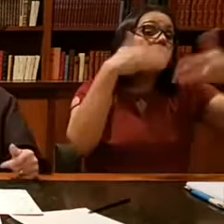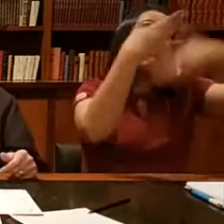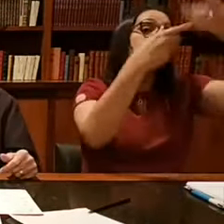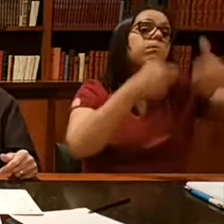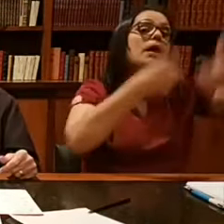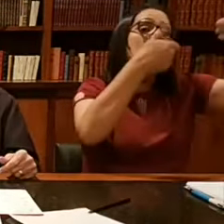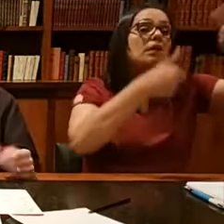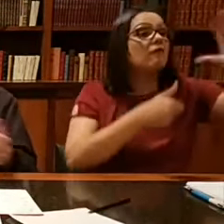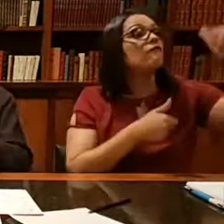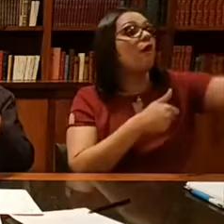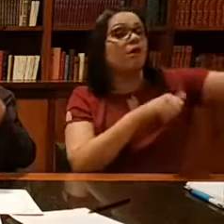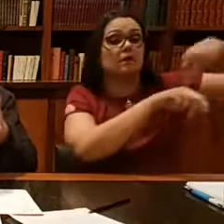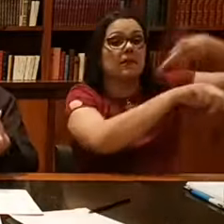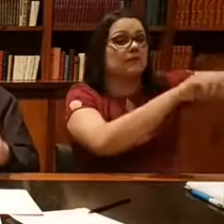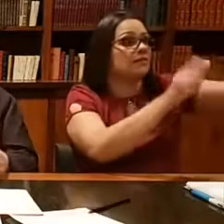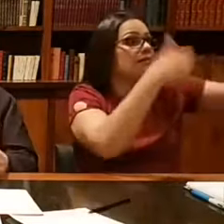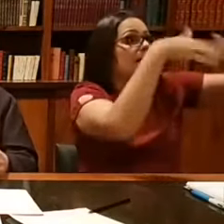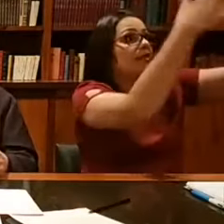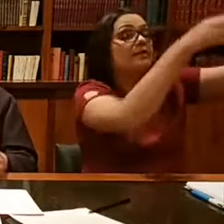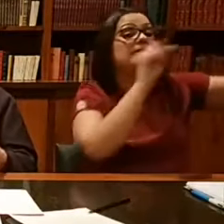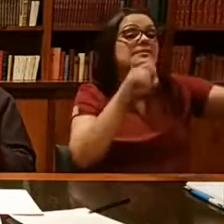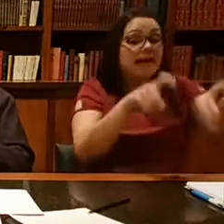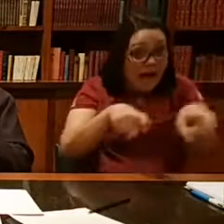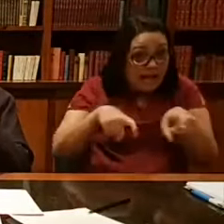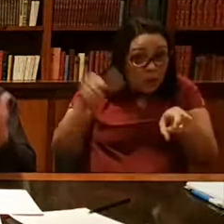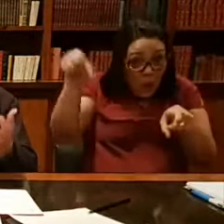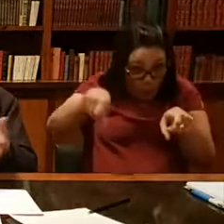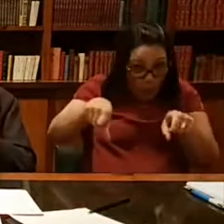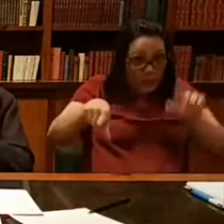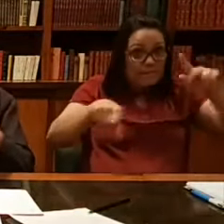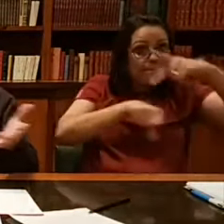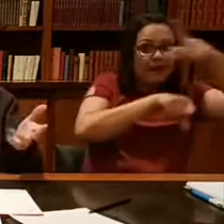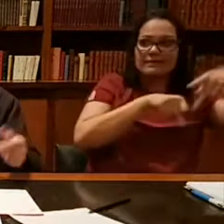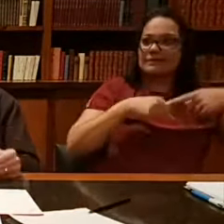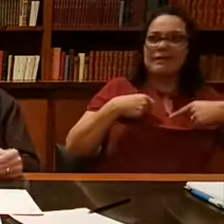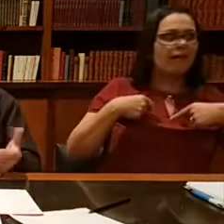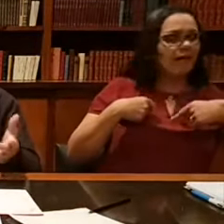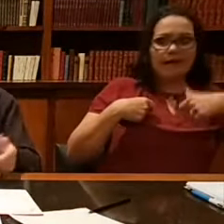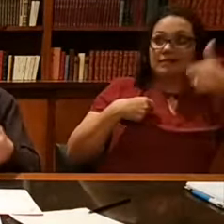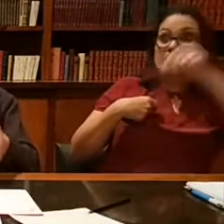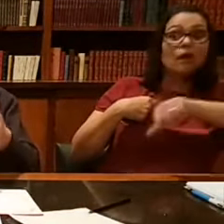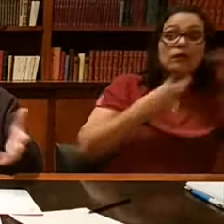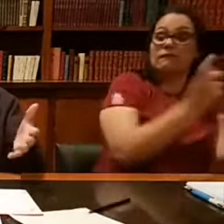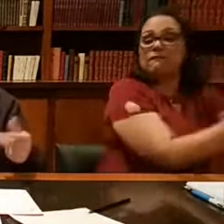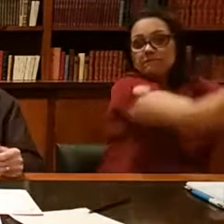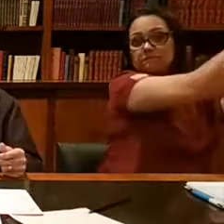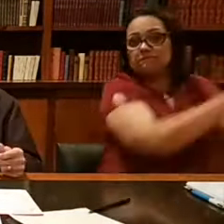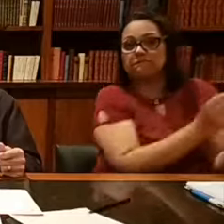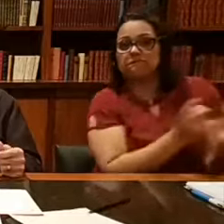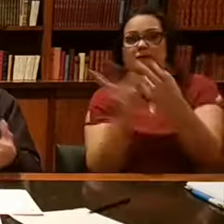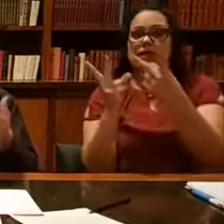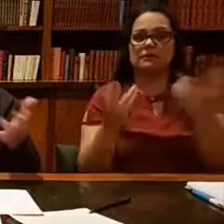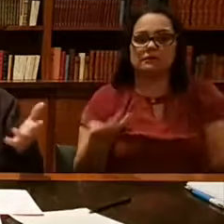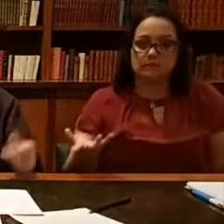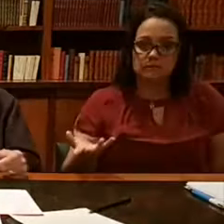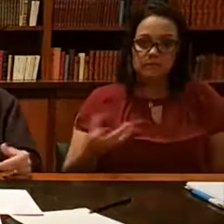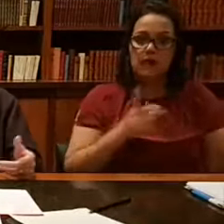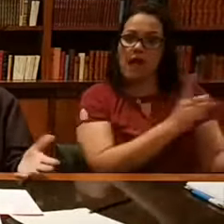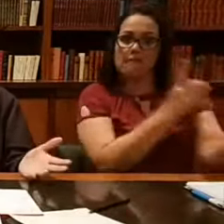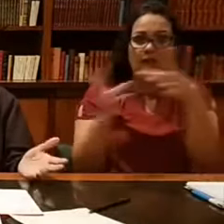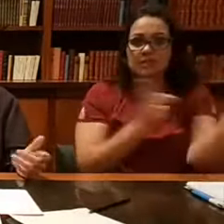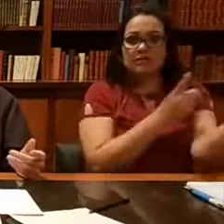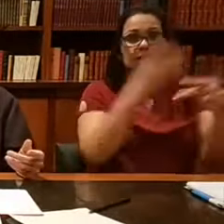fora se dá bem. Se a nossa agricultura cair, é bom para países que vivem disso, outros que vivem disso. Vão acabar vendendo